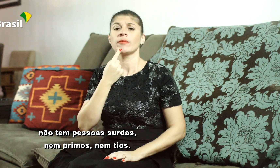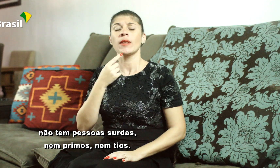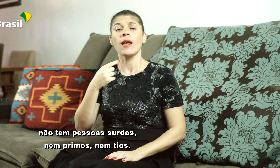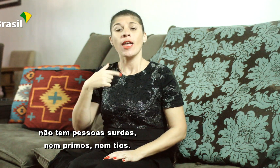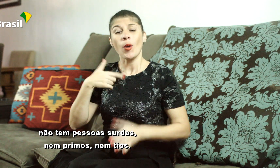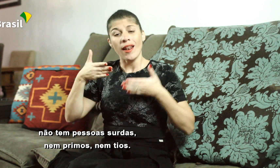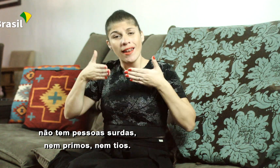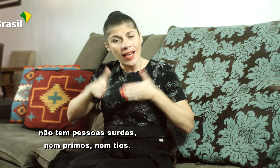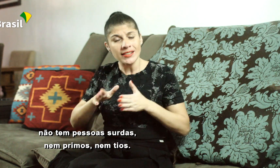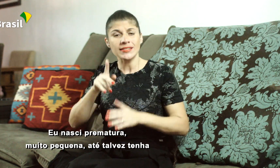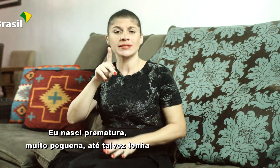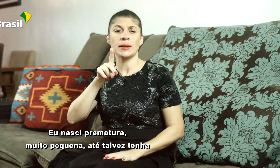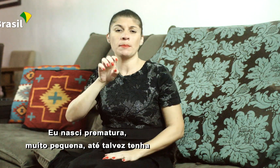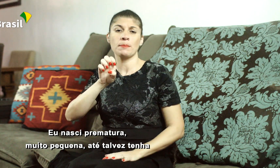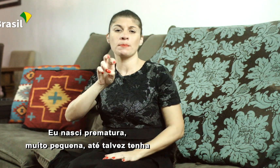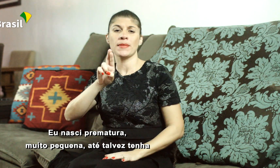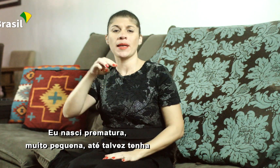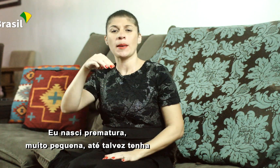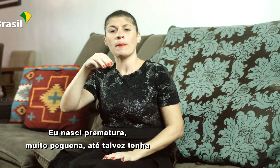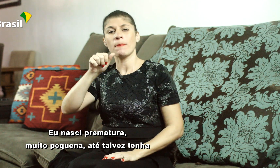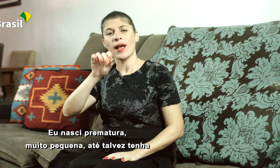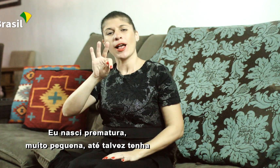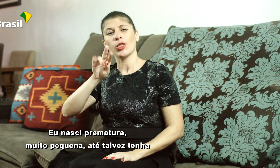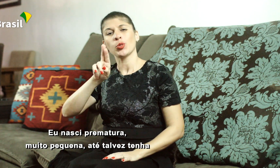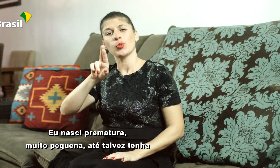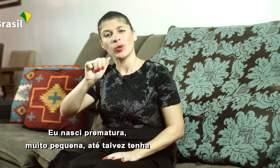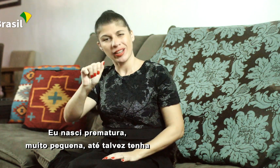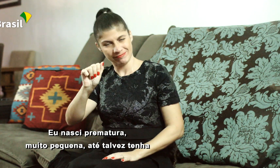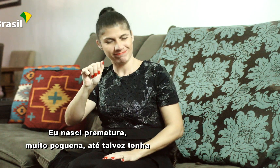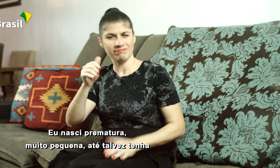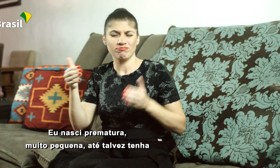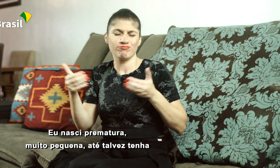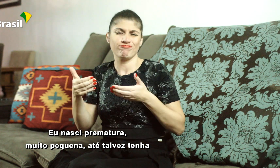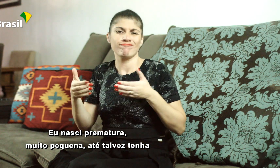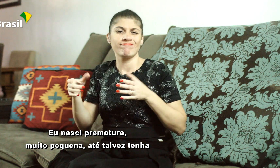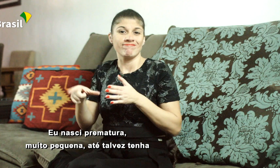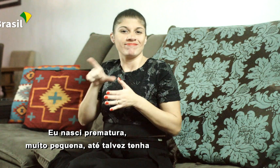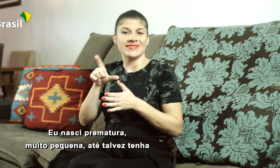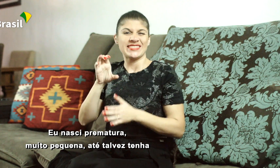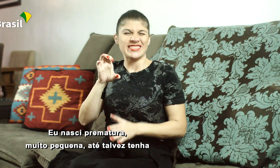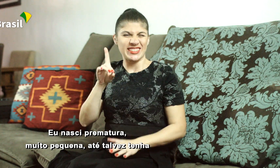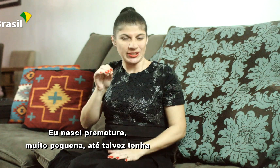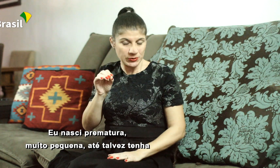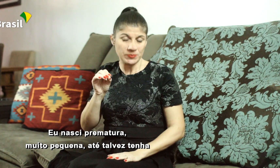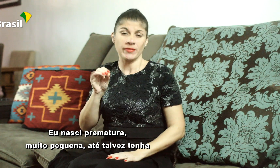tios. Eu nasci prematura, né? Muito pequena.